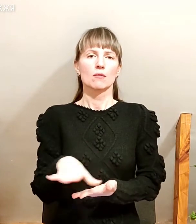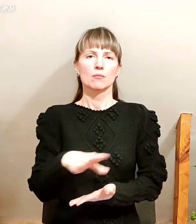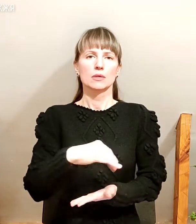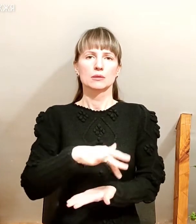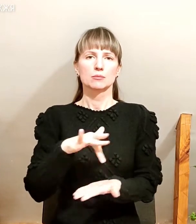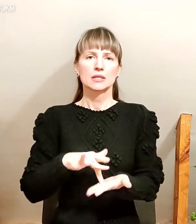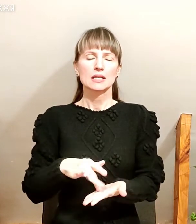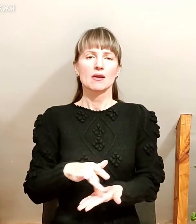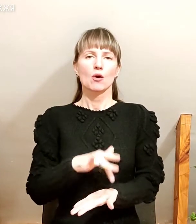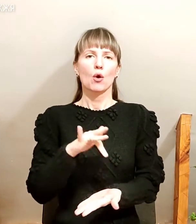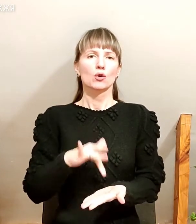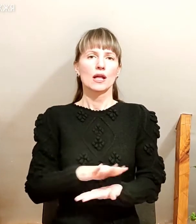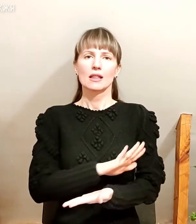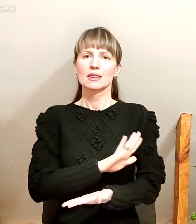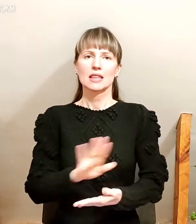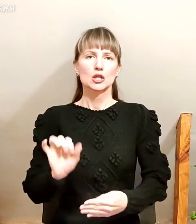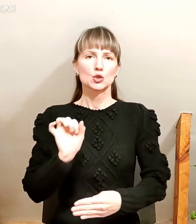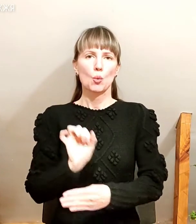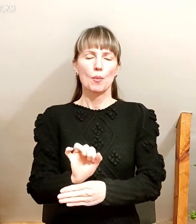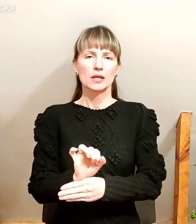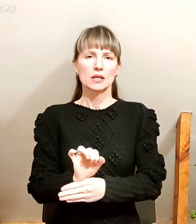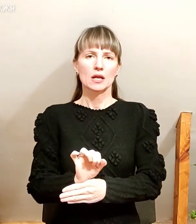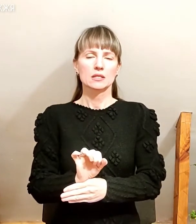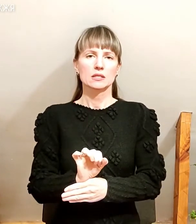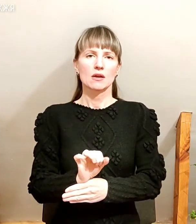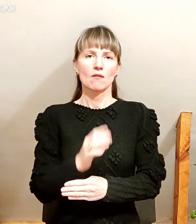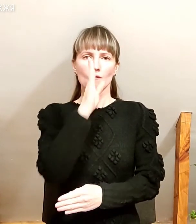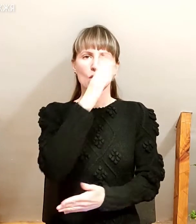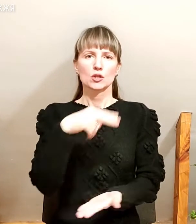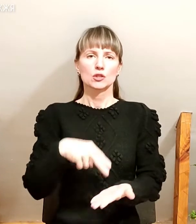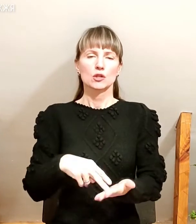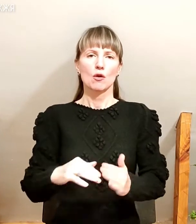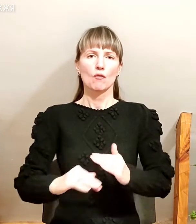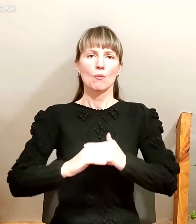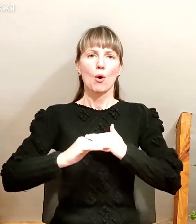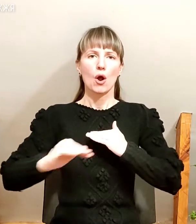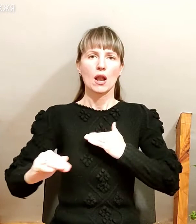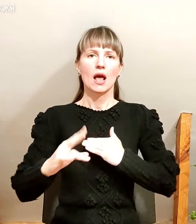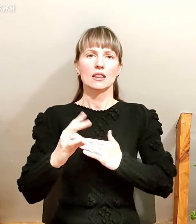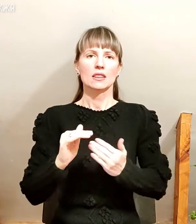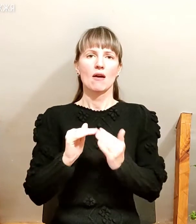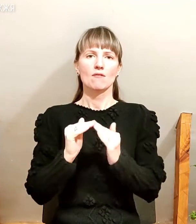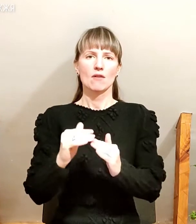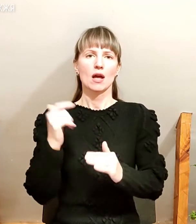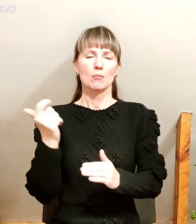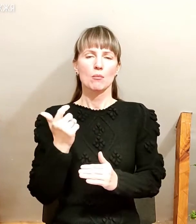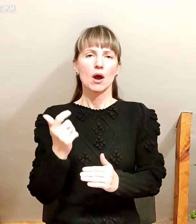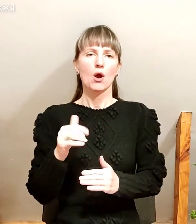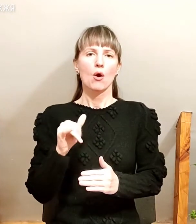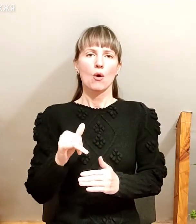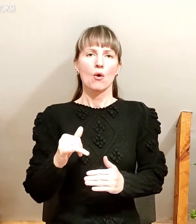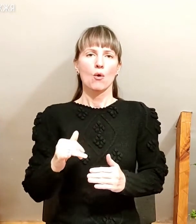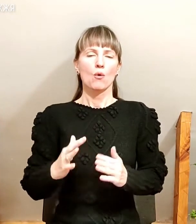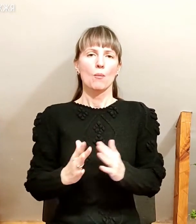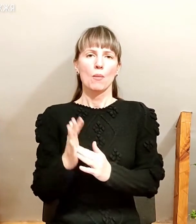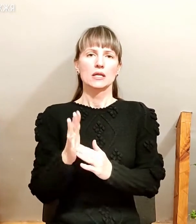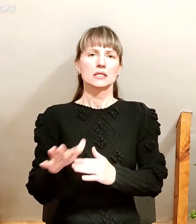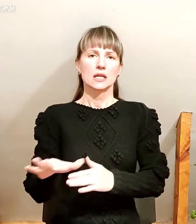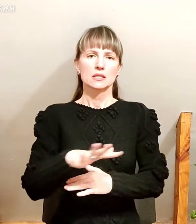не зупиняється. Окупанти стоять в полях, на фермах, у посадці. Про це все повідомляє в оперативному штабі голова військової